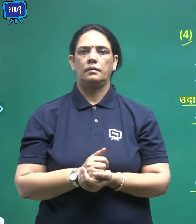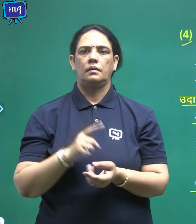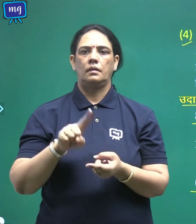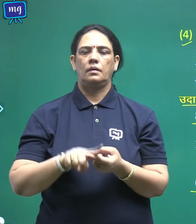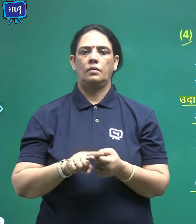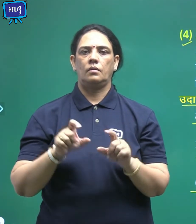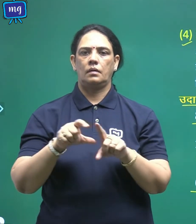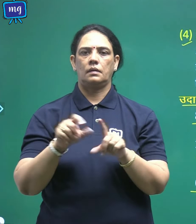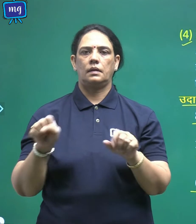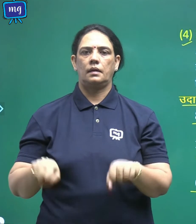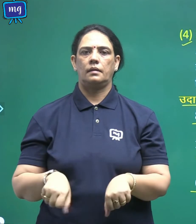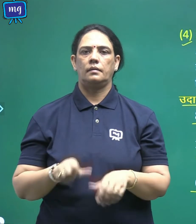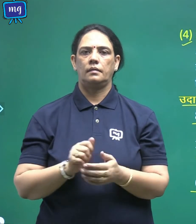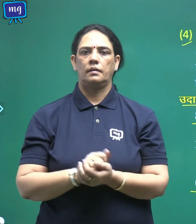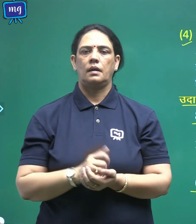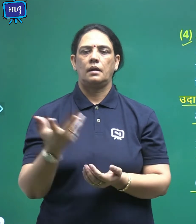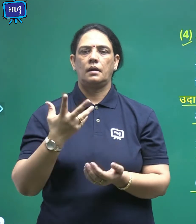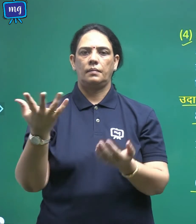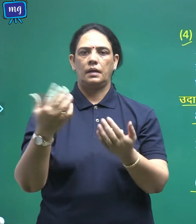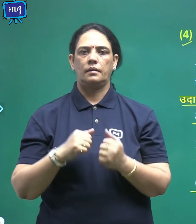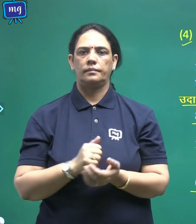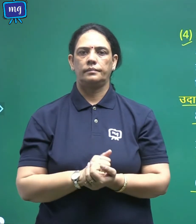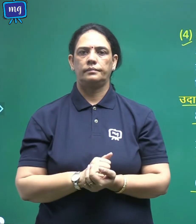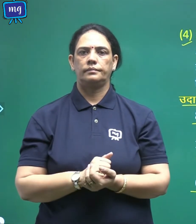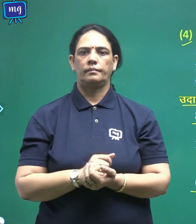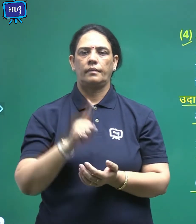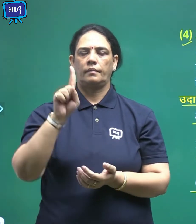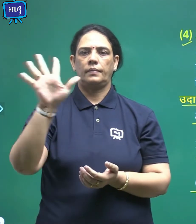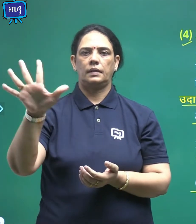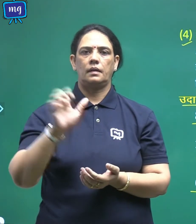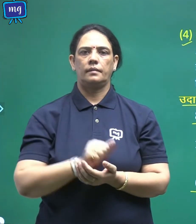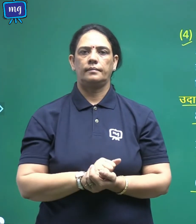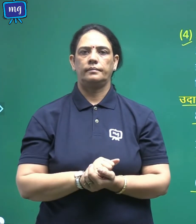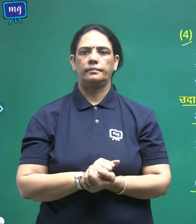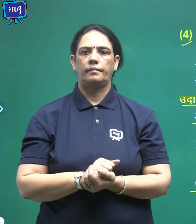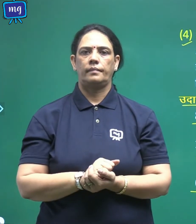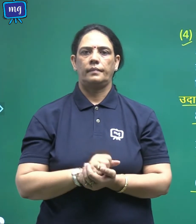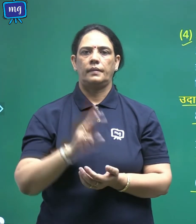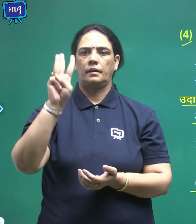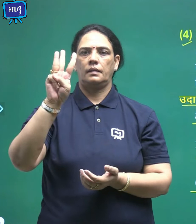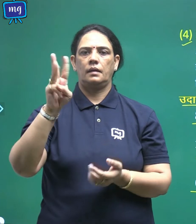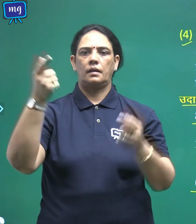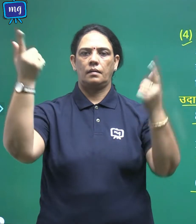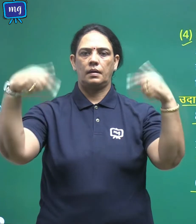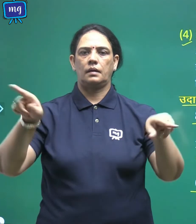योग करते हैं, कितना आया 15, 3 का भाग देते